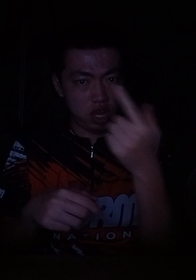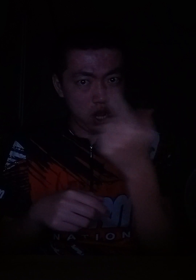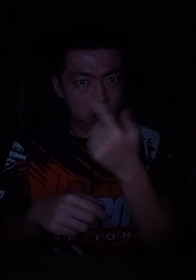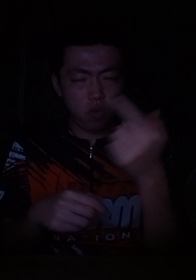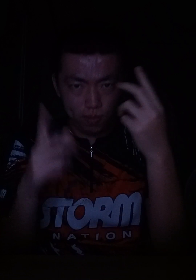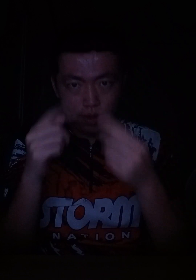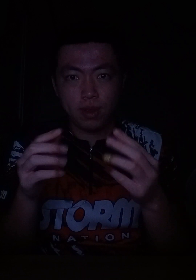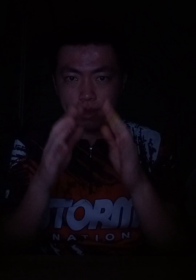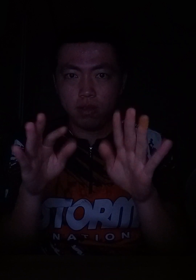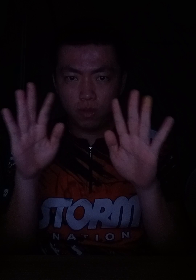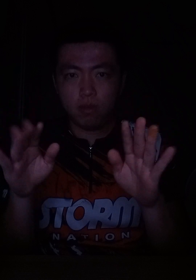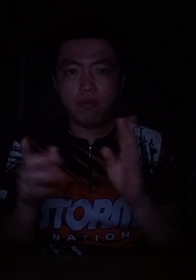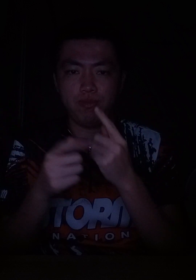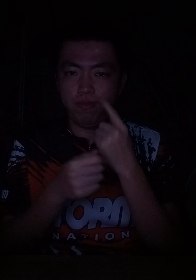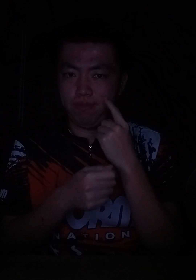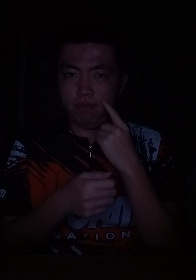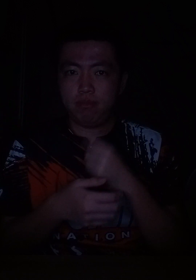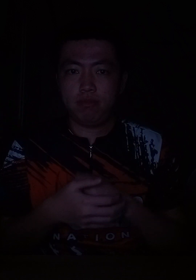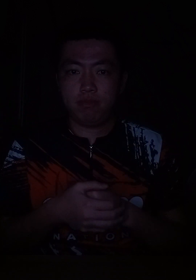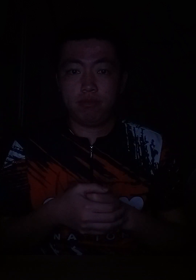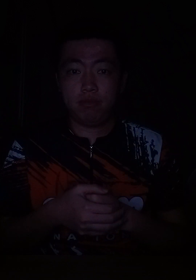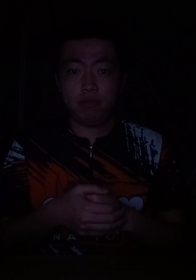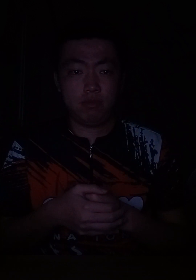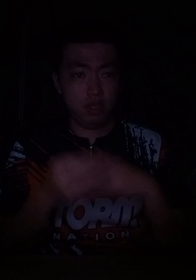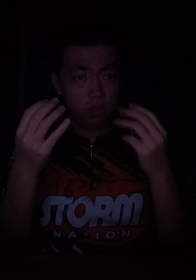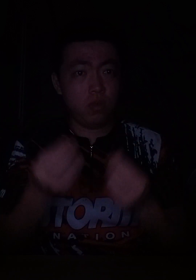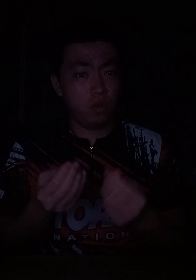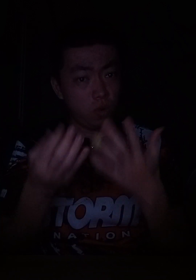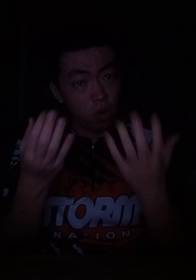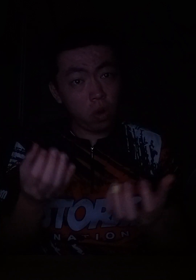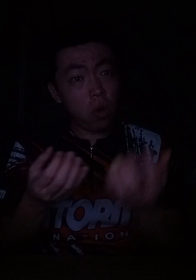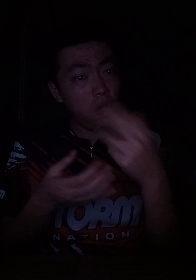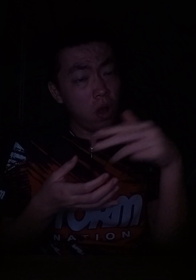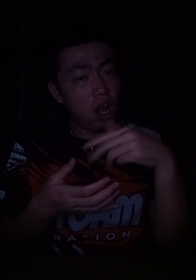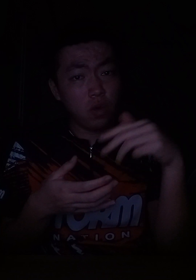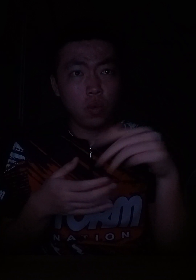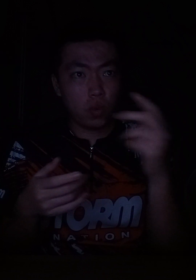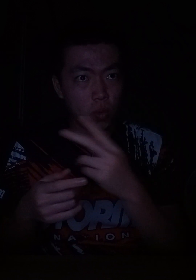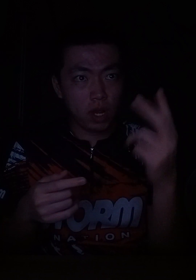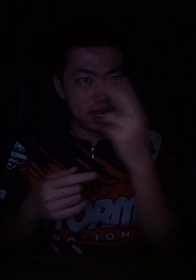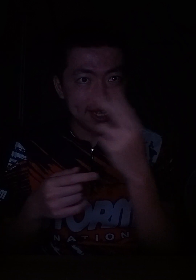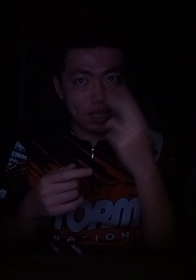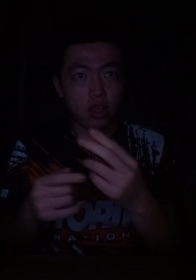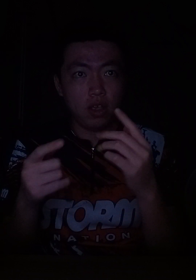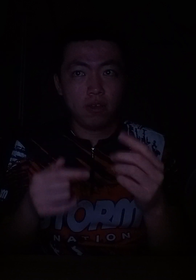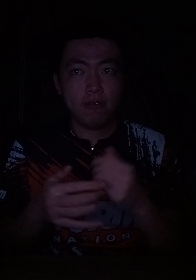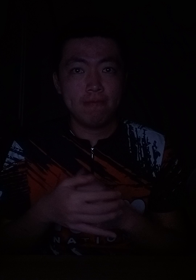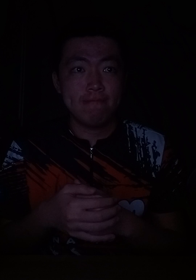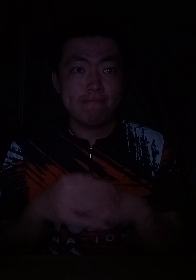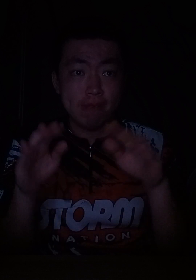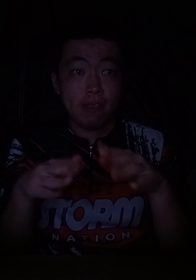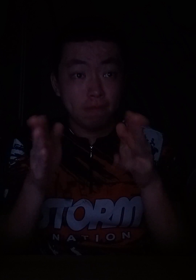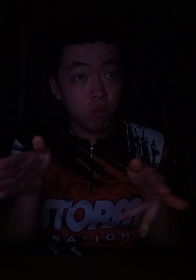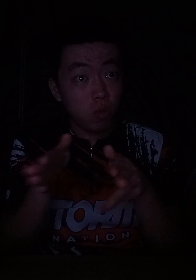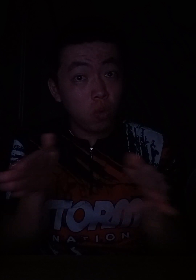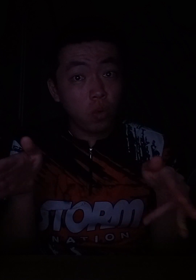추가 조사가 필요하다는 입장입니다. 그거는 이제 조사해가지고 이제 나중에 이제 조사할 예정이에요. 안전거리 미약분을 한 건지